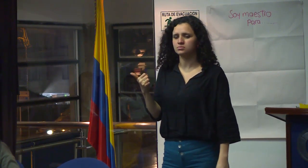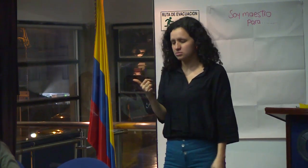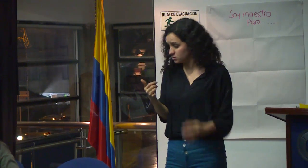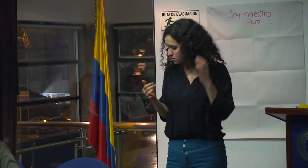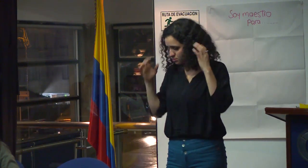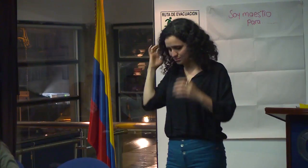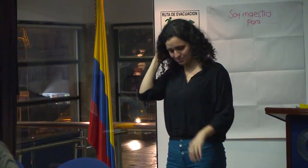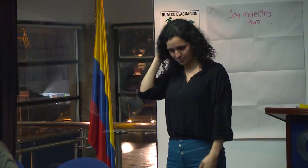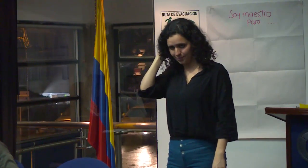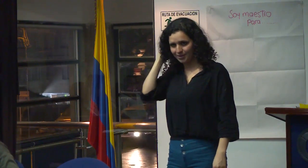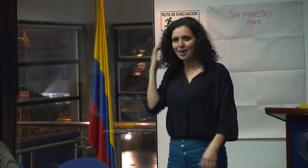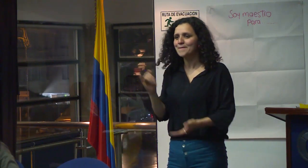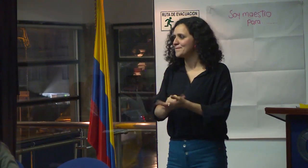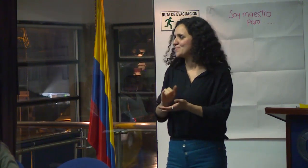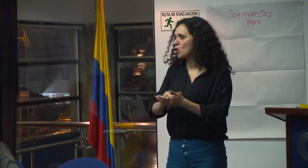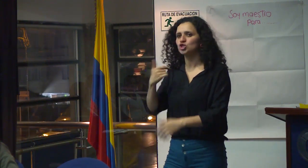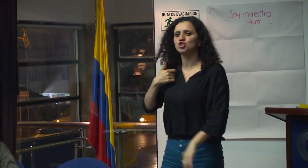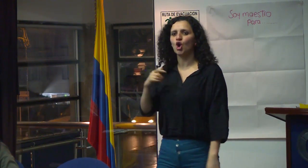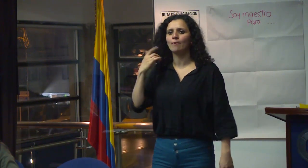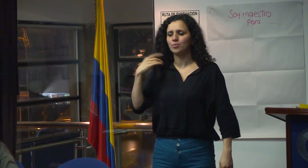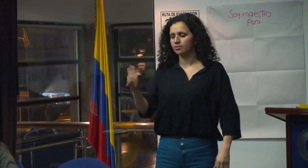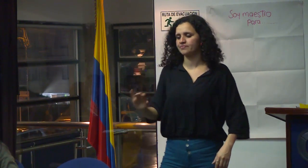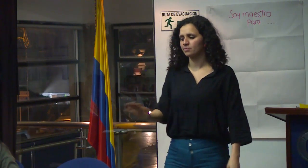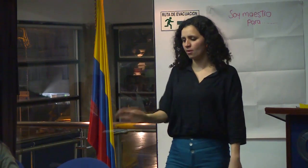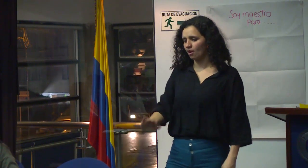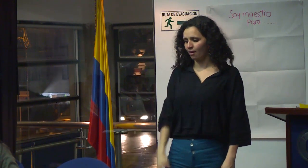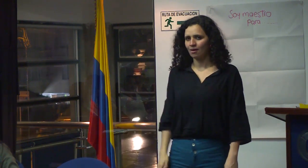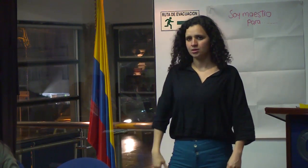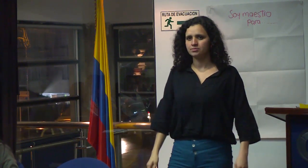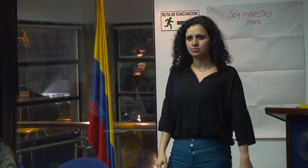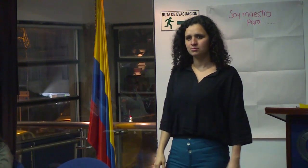veces es incómodo que uno, por ejemplo, con el pie esté todo el tiempo moviéndolo.